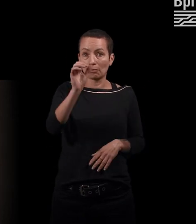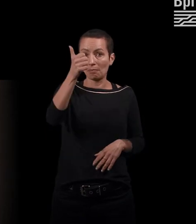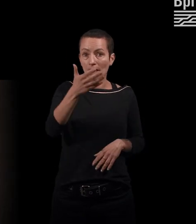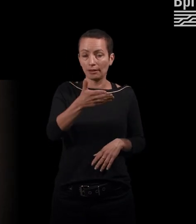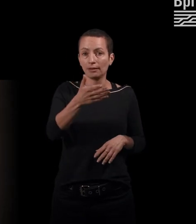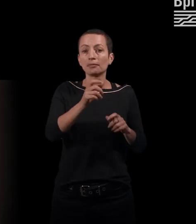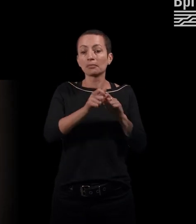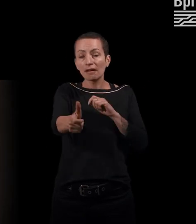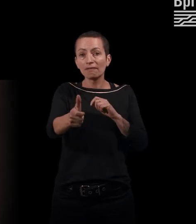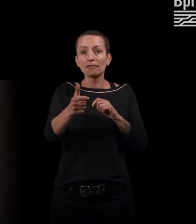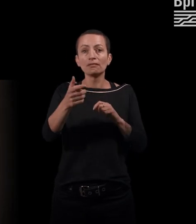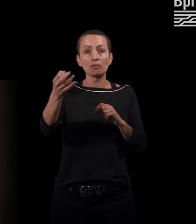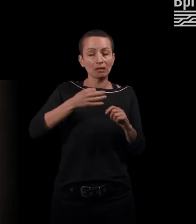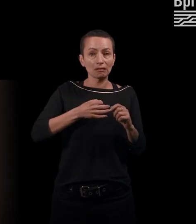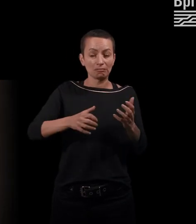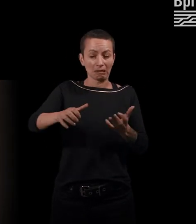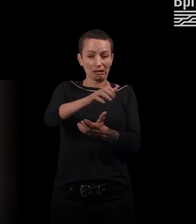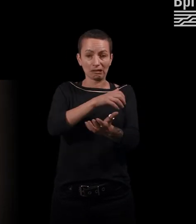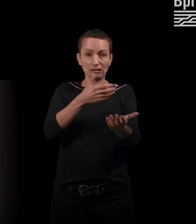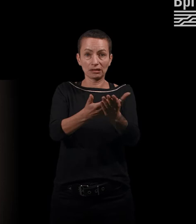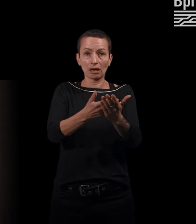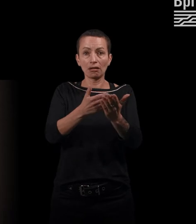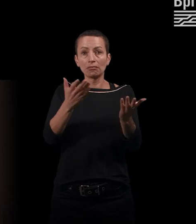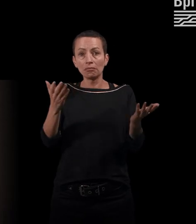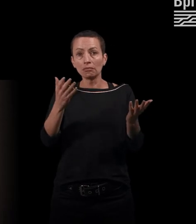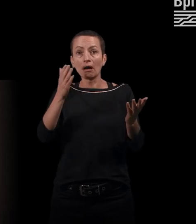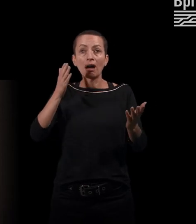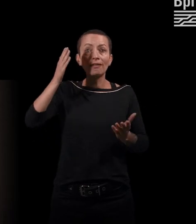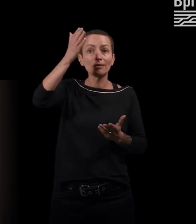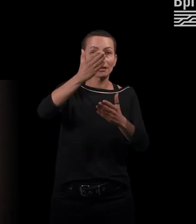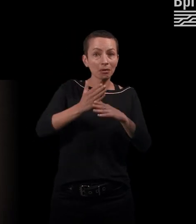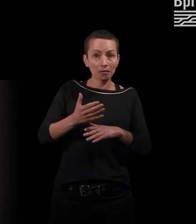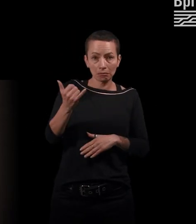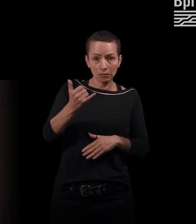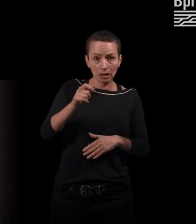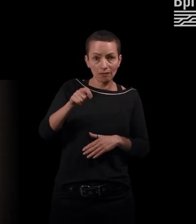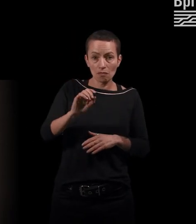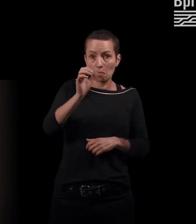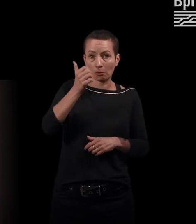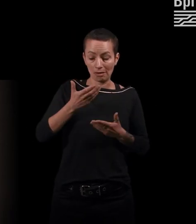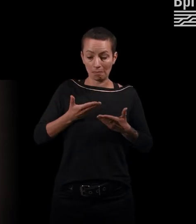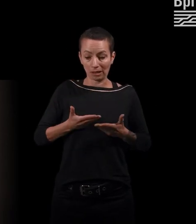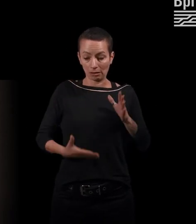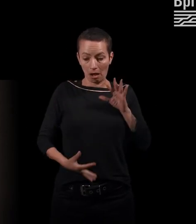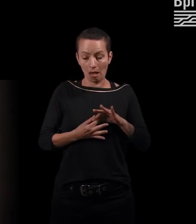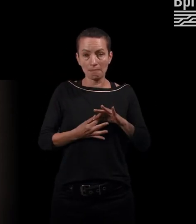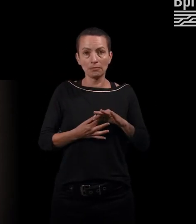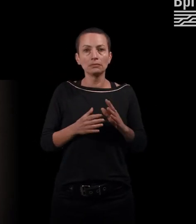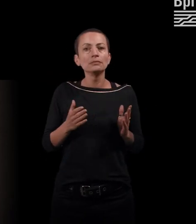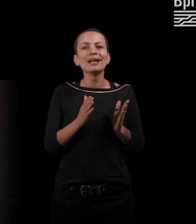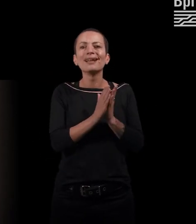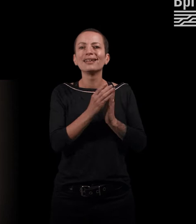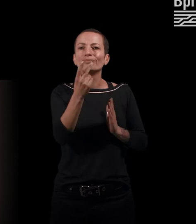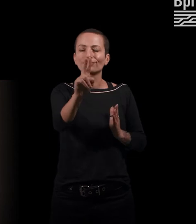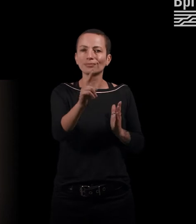Et vous poursuivez en disant « la crise est telle qu'il n'est plus question de planifier l'avenir, il faut d'abord recréer le présent ». Si le